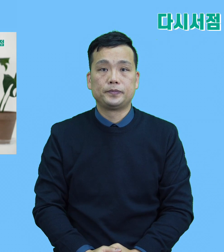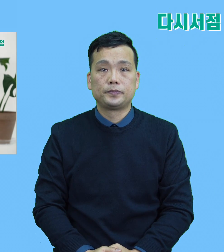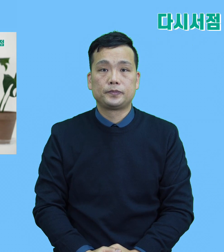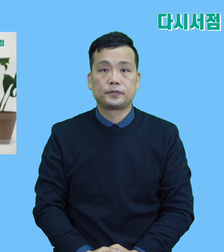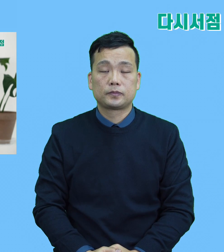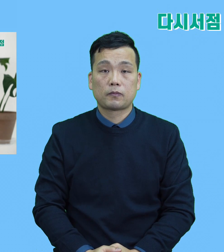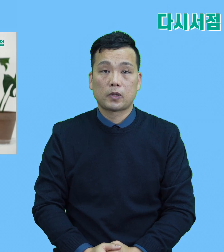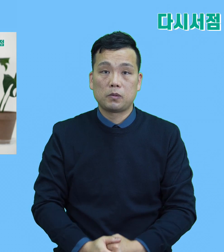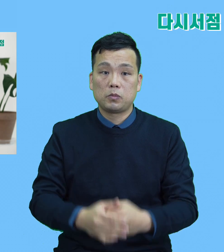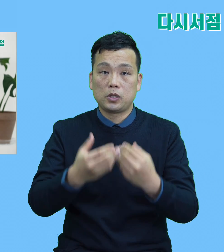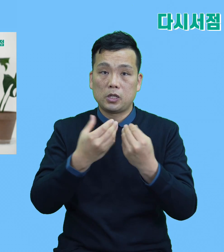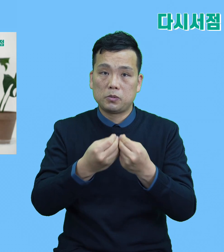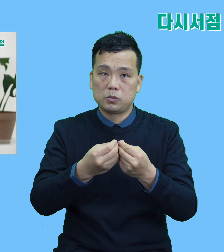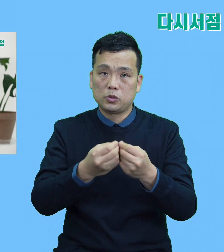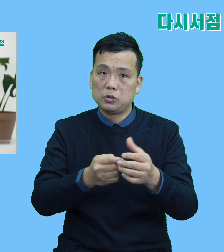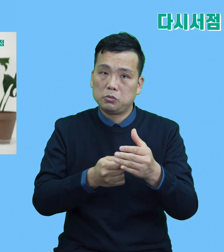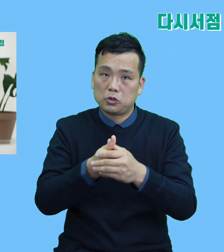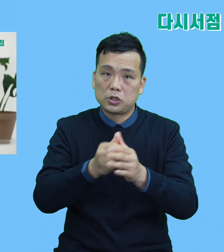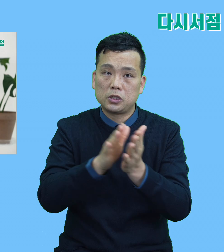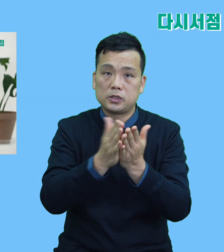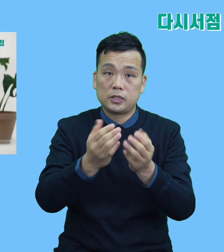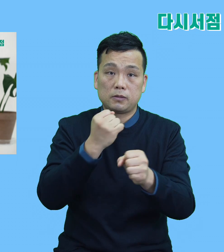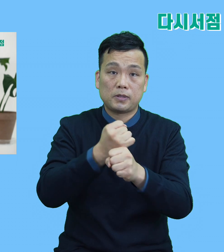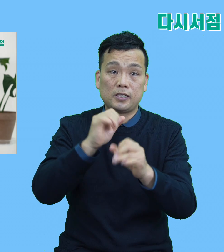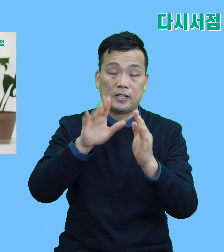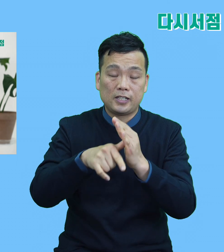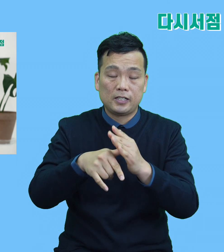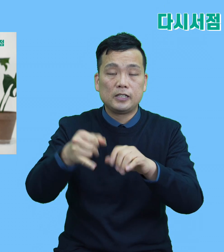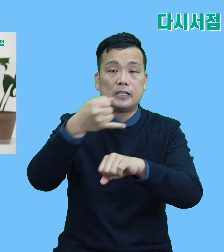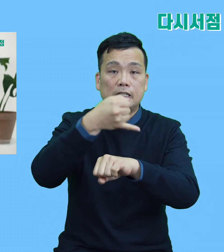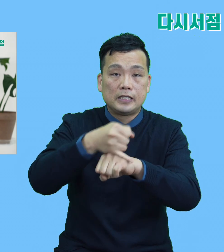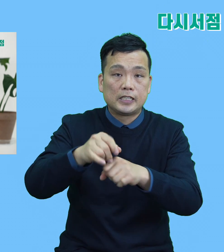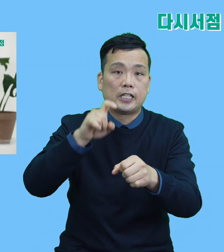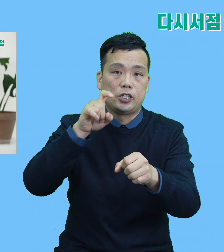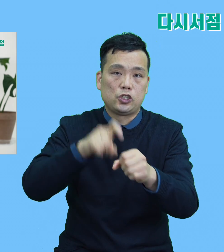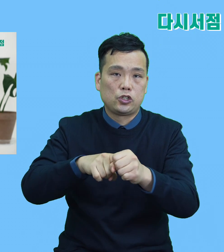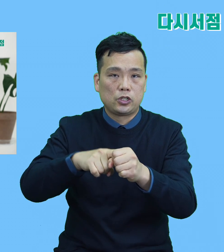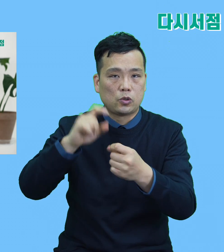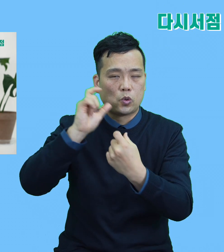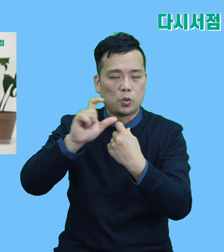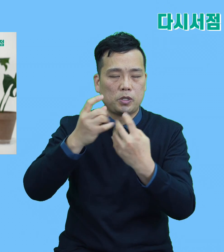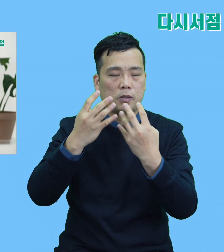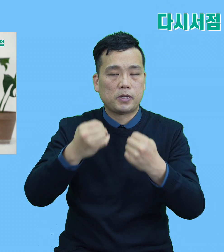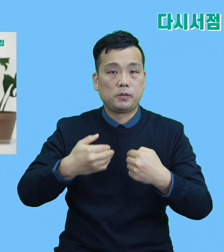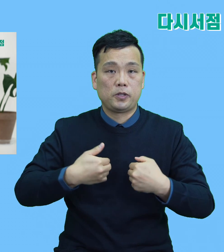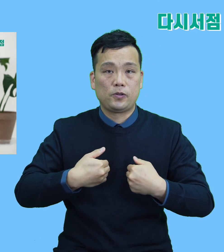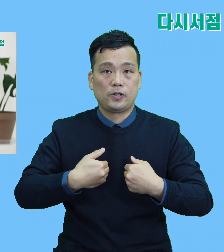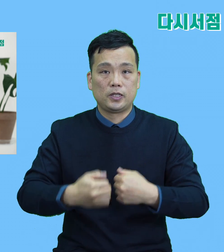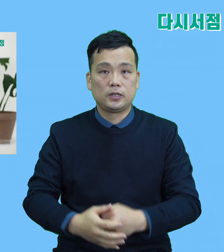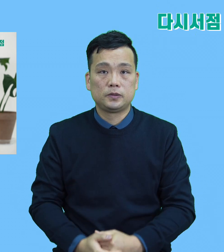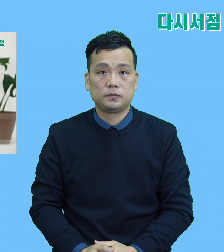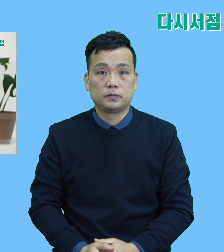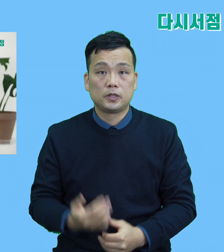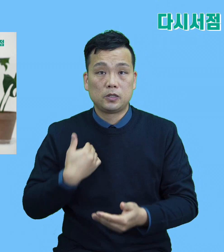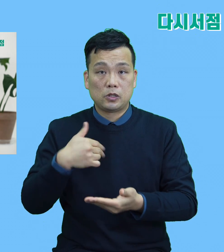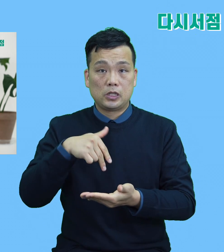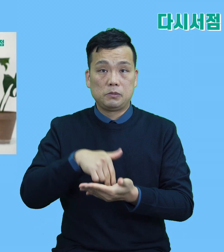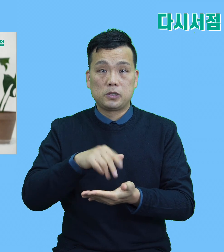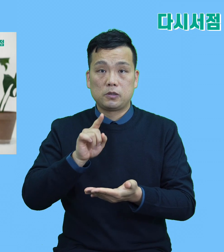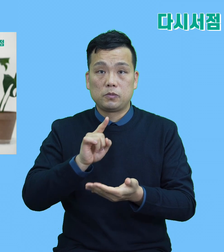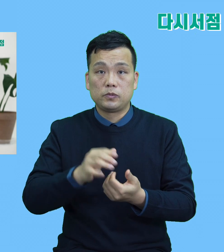좀 독특한 책 만들 때도 사실 좀 디자인적인 실험이 있었잖아요. 그랬을 때